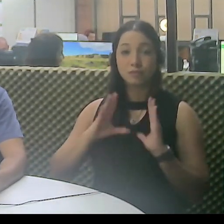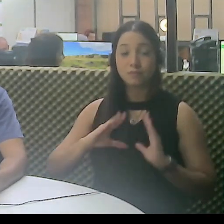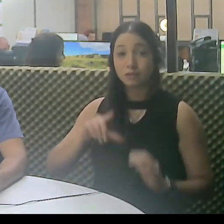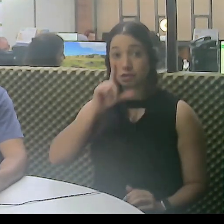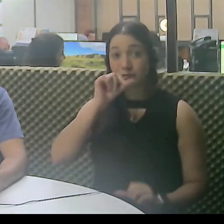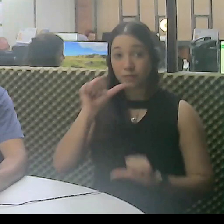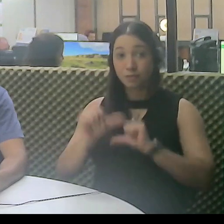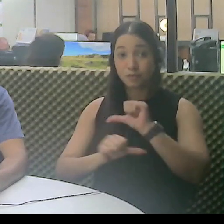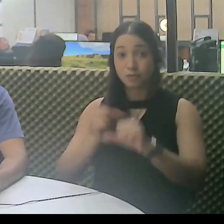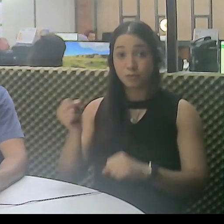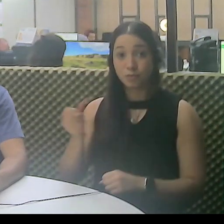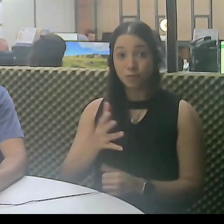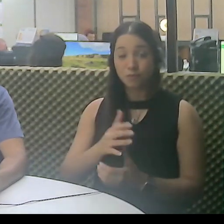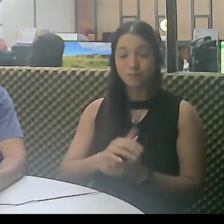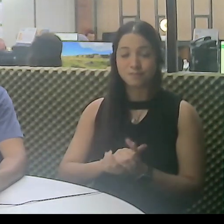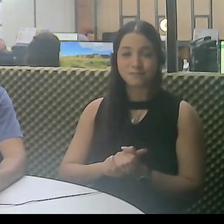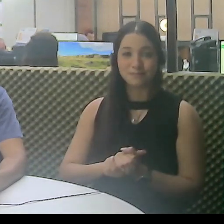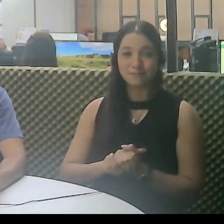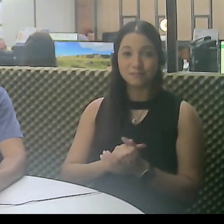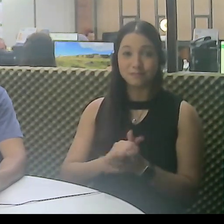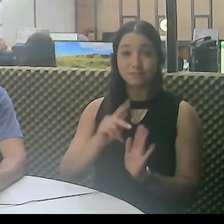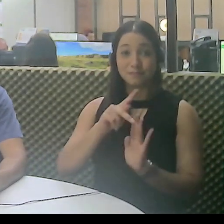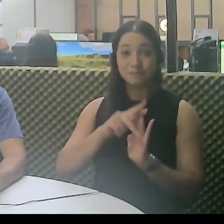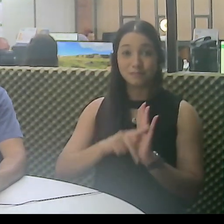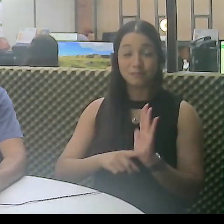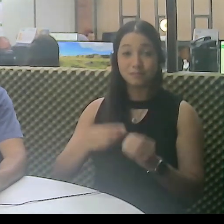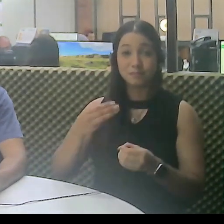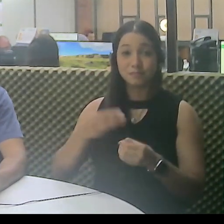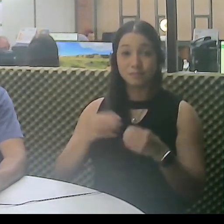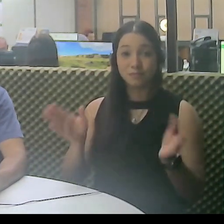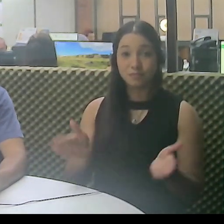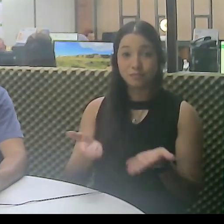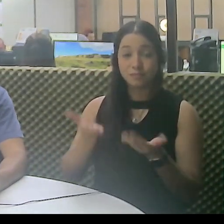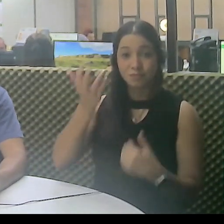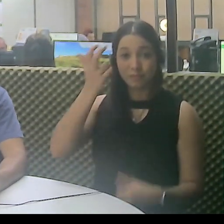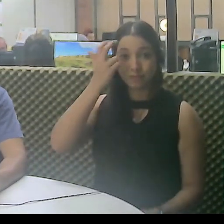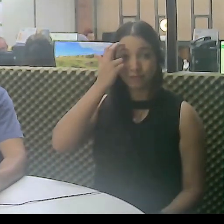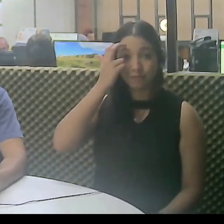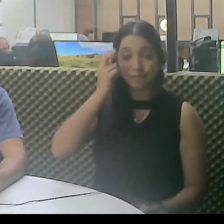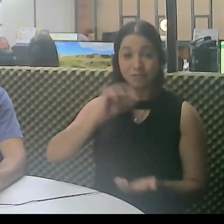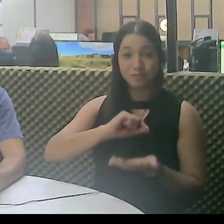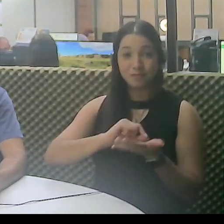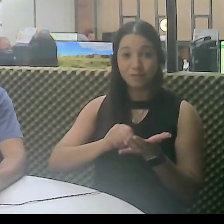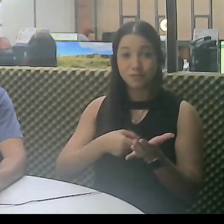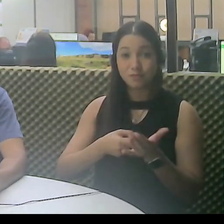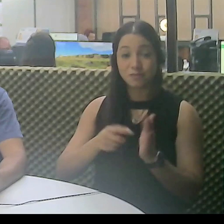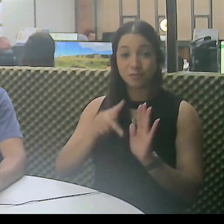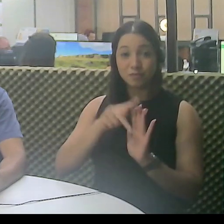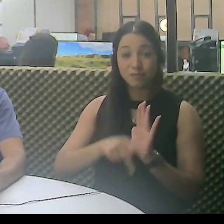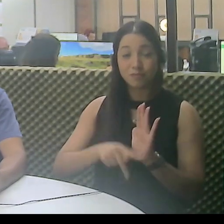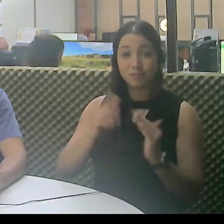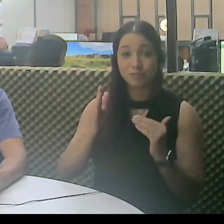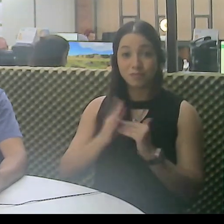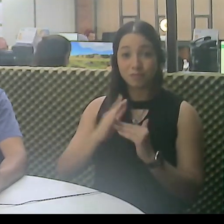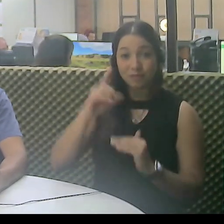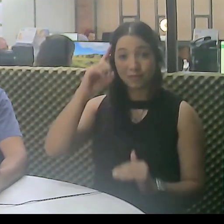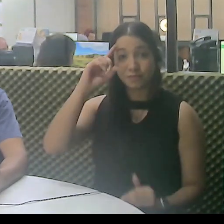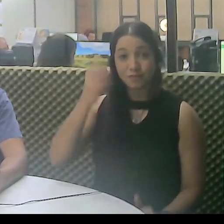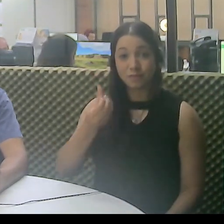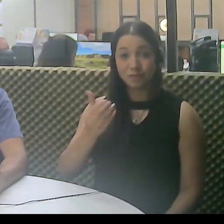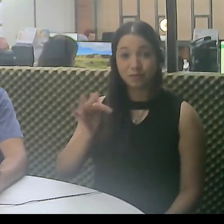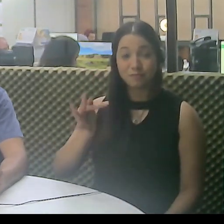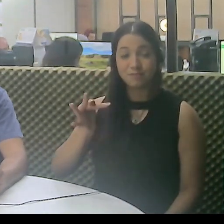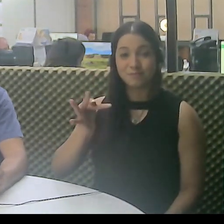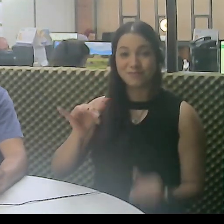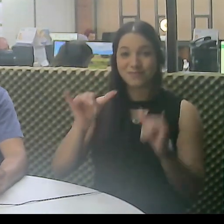renovada. E ainda, Programa Municipal de Incentivo à Cultura recebe inscrições de projetos até o dia 6 de